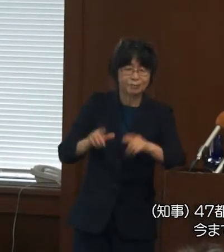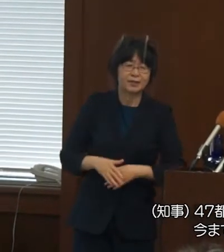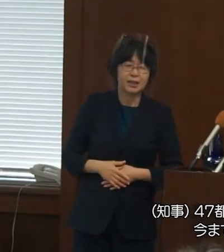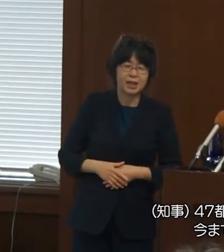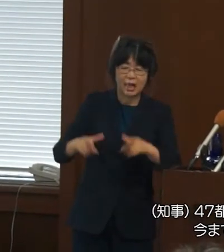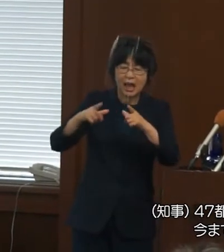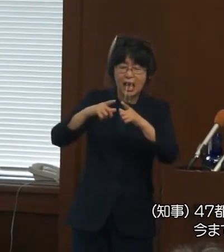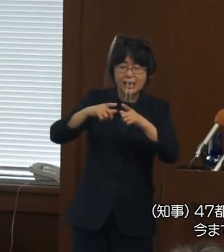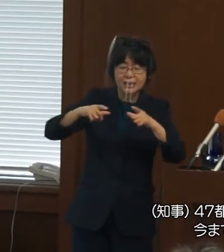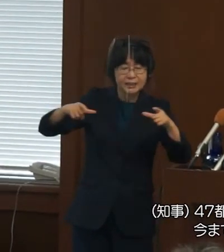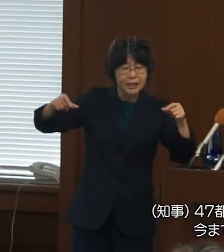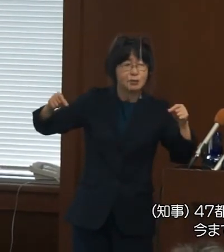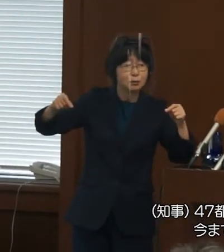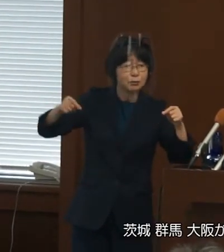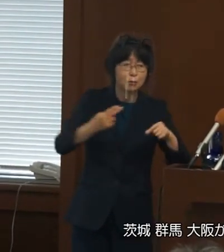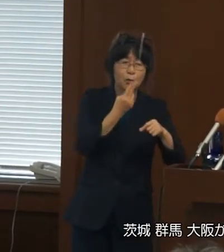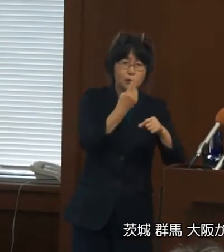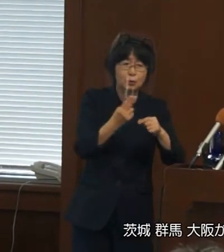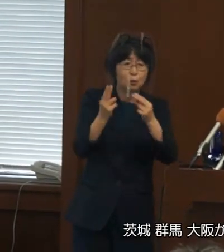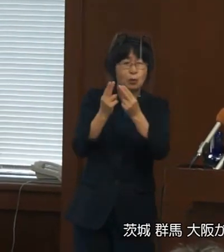阪、はい、